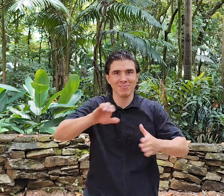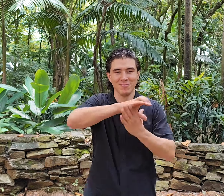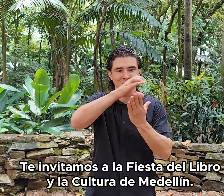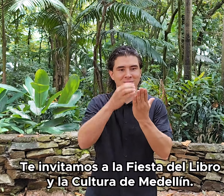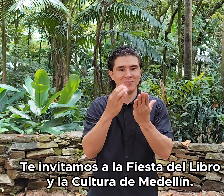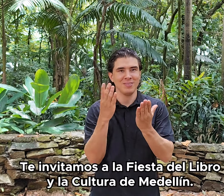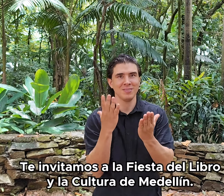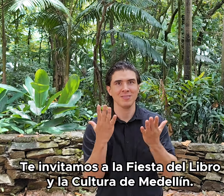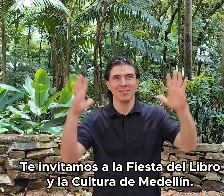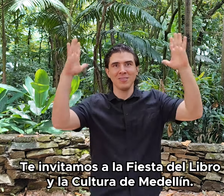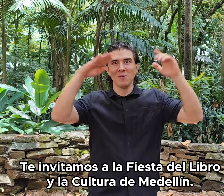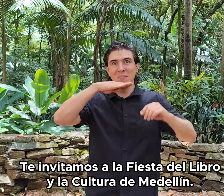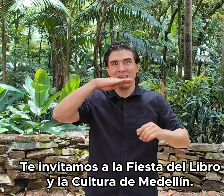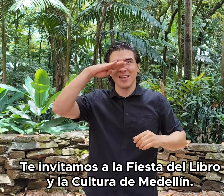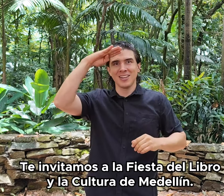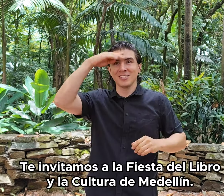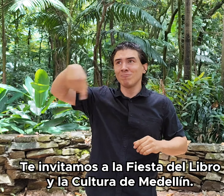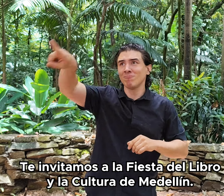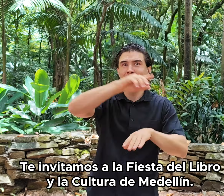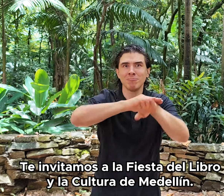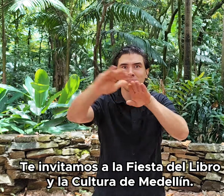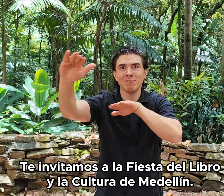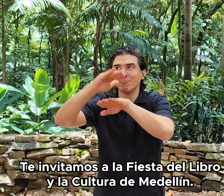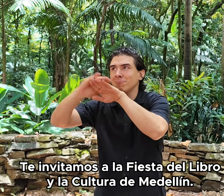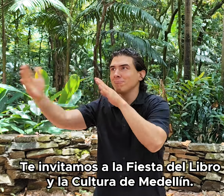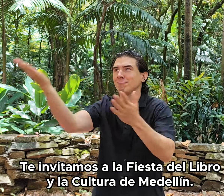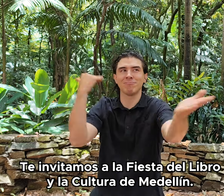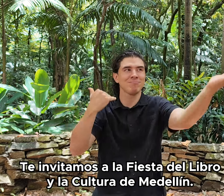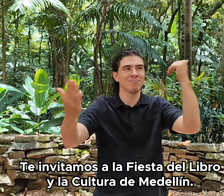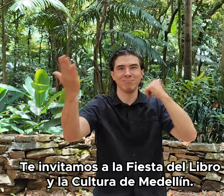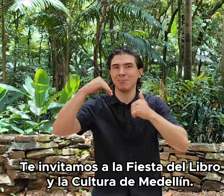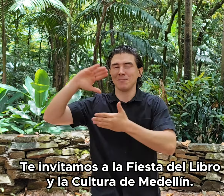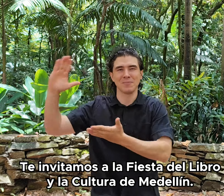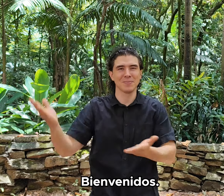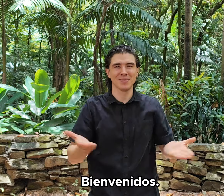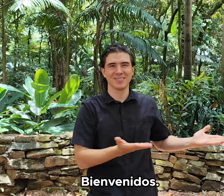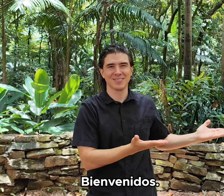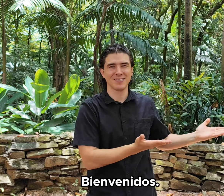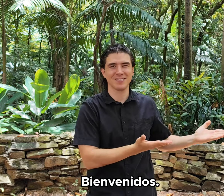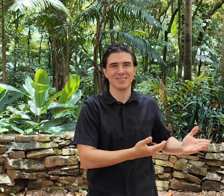Te invitamos a la fiesta del libro y la cultura de Medellín. ¡Bienvenidos!